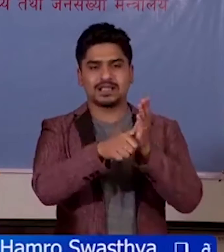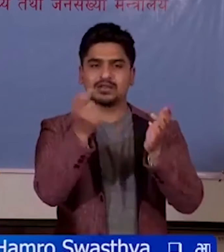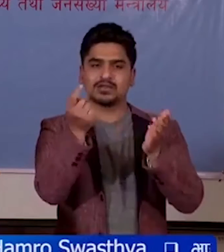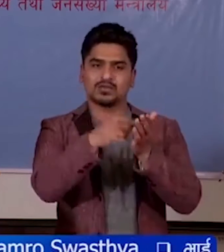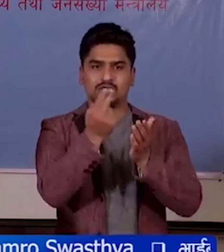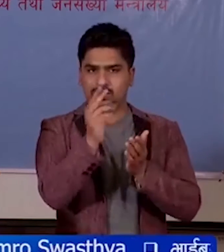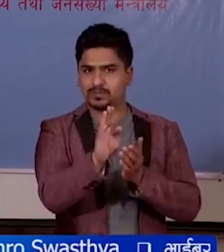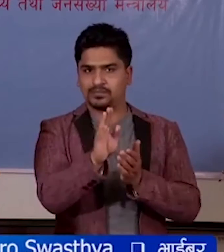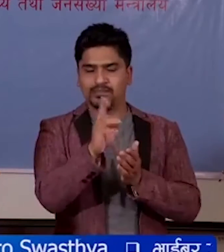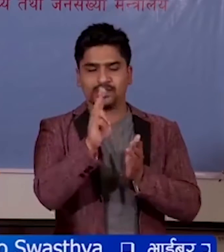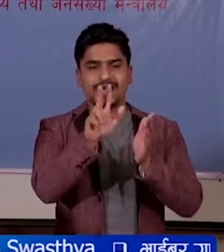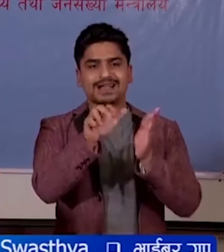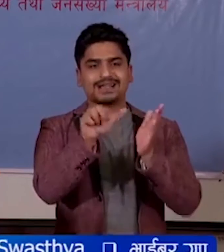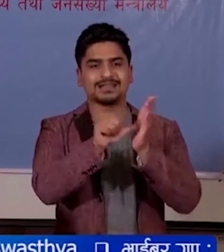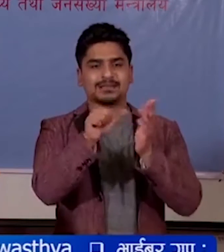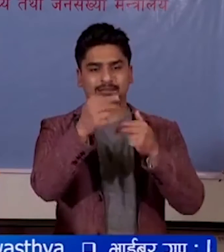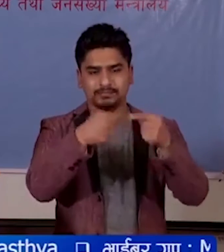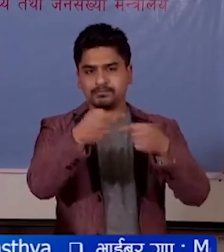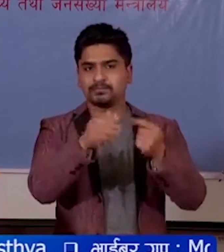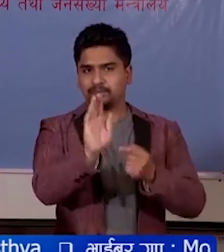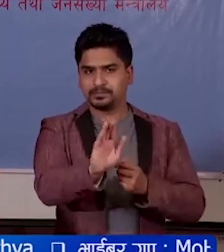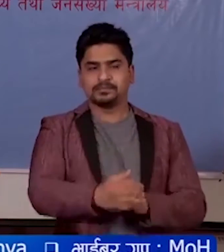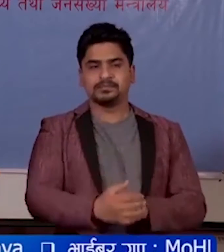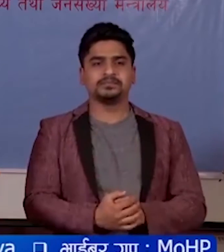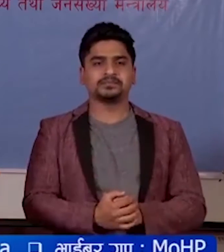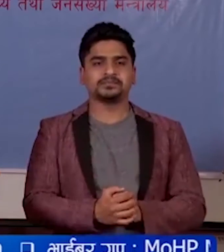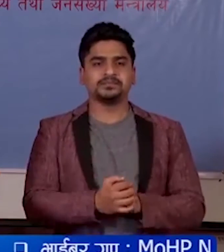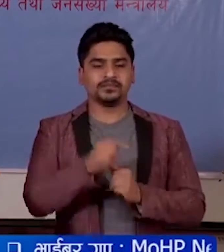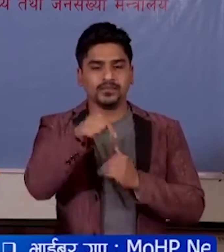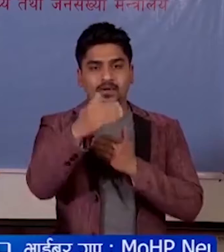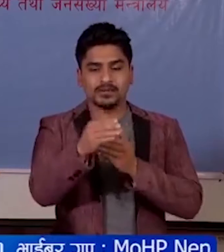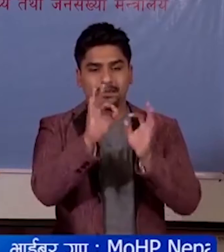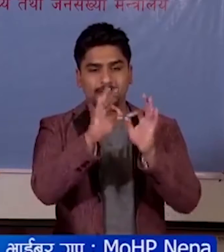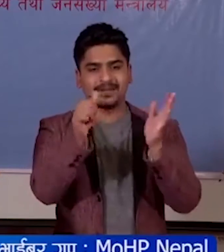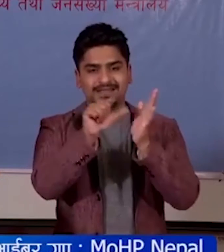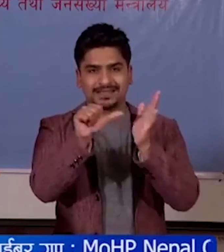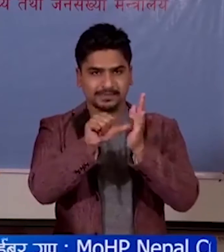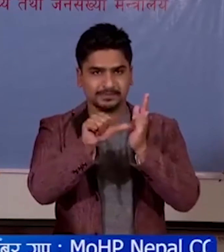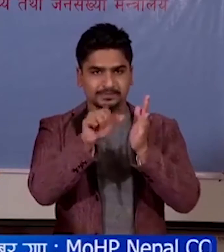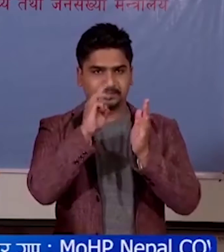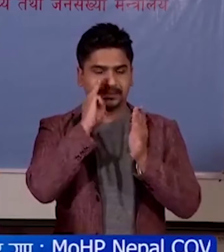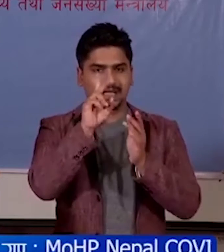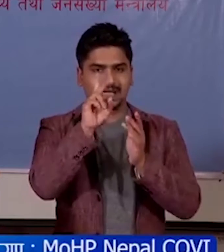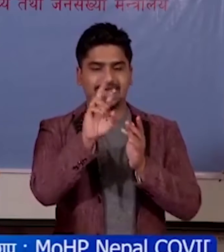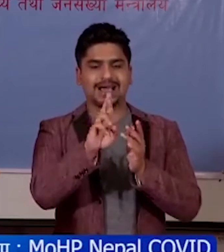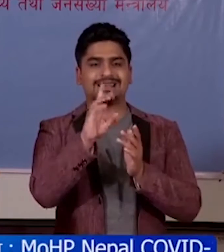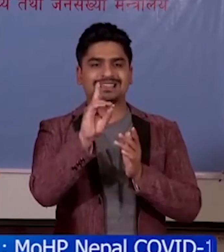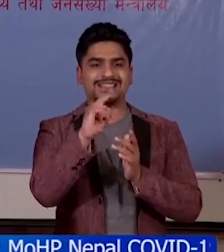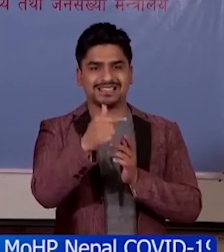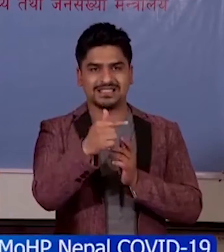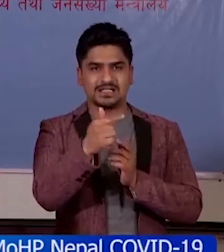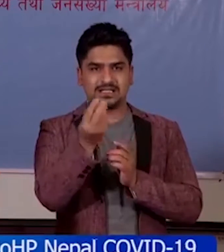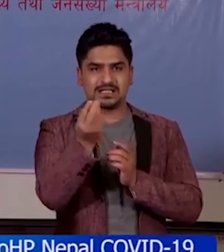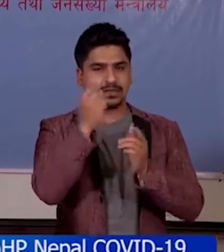छ र यी 8 जिल्लामा पनि हुने क्रममा नै छ। यसका साथै नेपालमा थप 69 जिल्लामा कोरोना भाइरस ऱ्यापिड टेस्ट